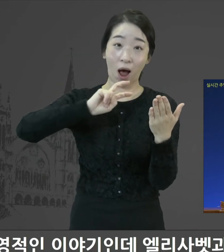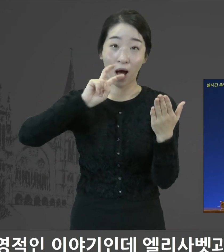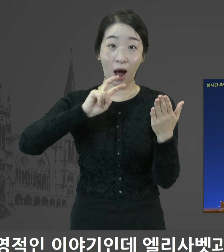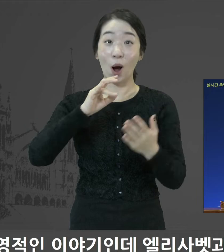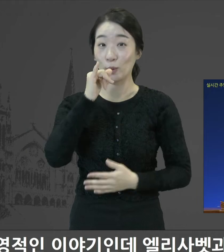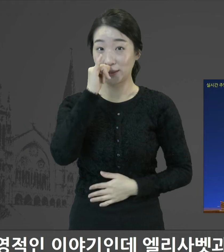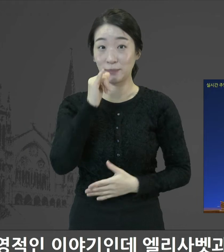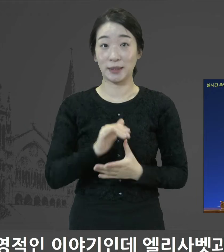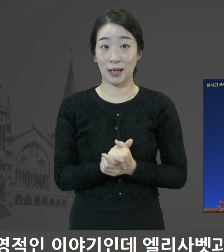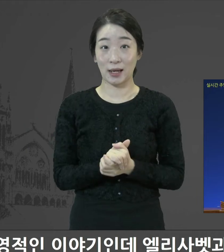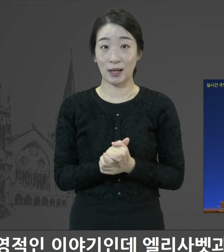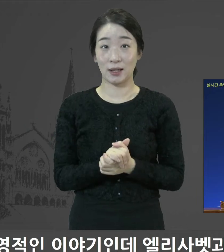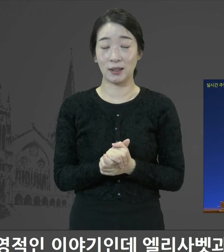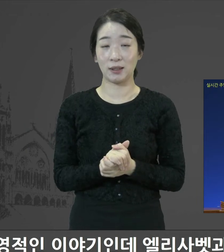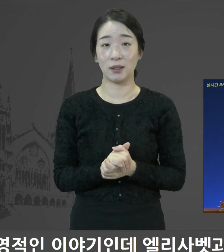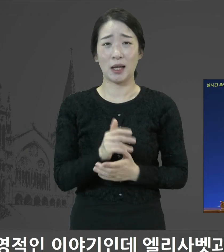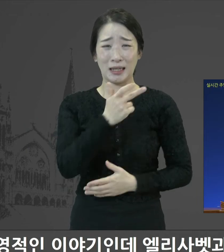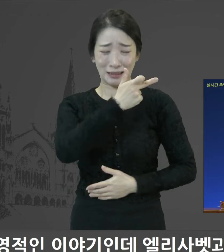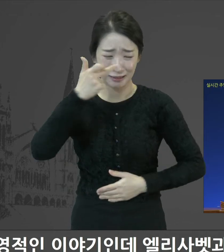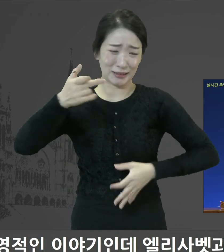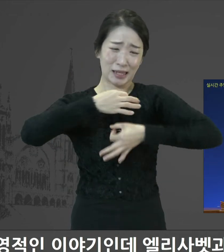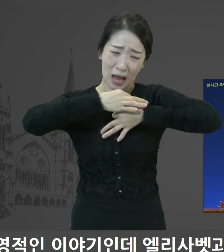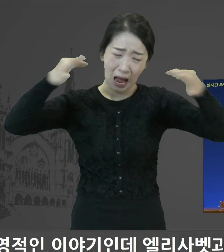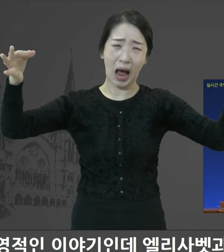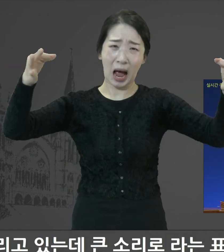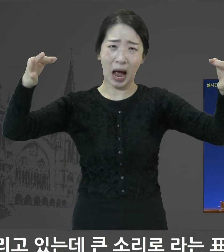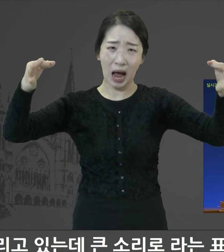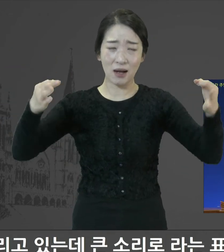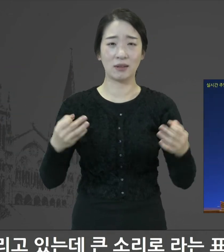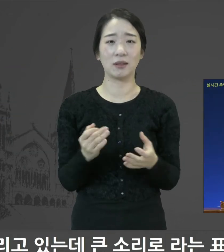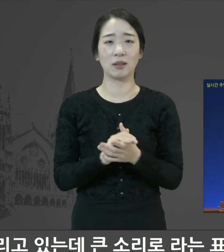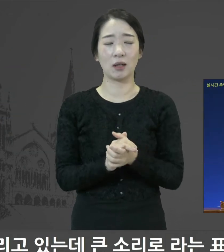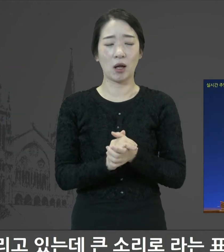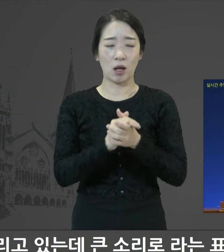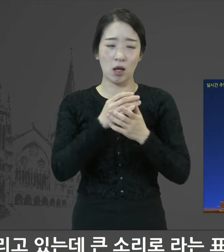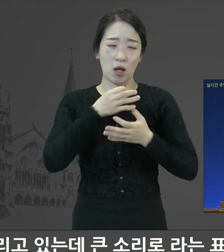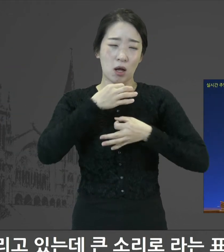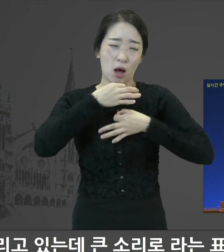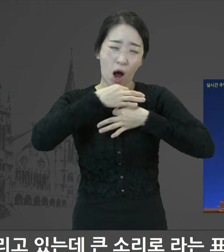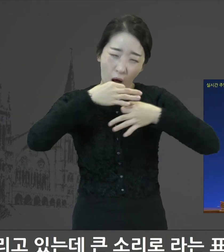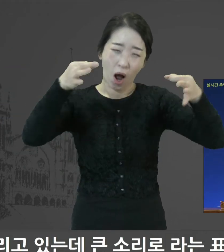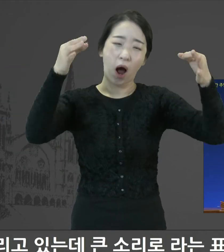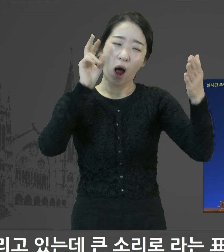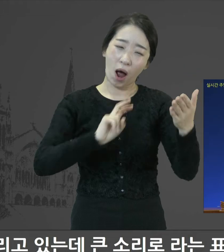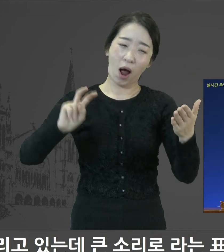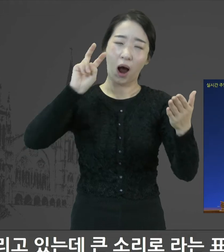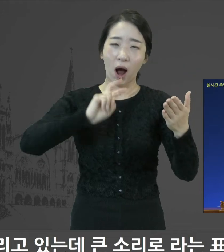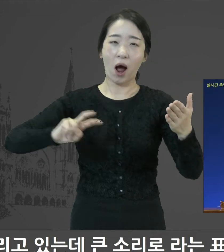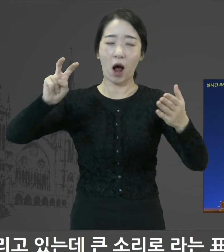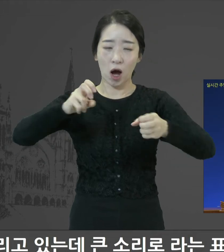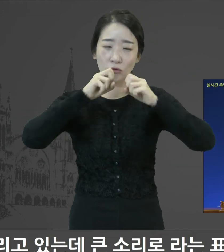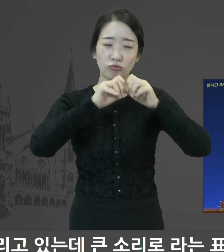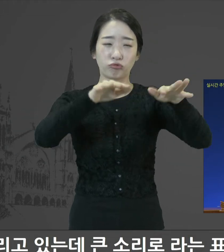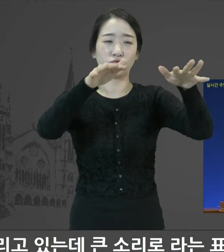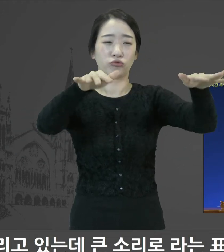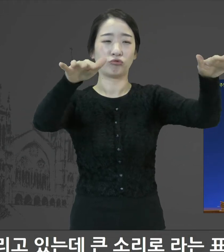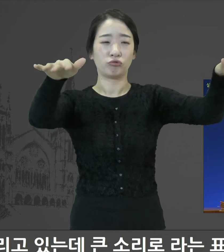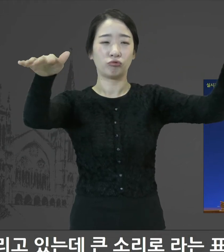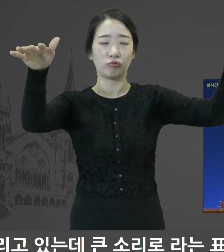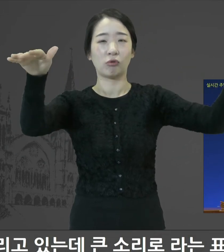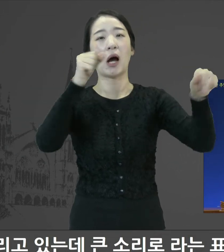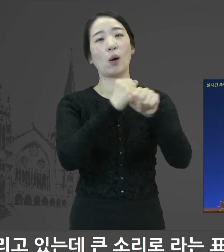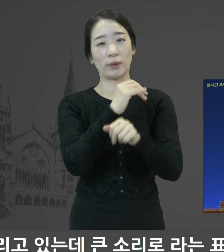소리로라는 표현을 쓰고 있는데 이것은 확성기처럼 퍼져나갔다, 이런 뜻입니다. 그러니까 산골의 메아리가 된